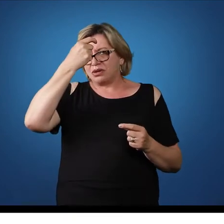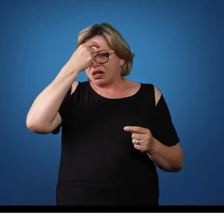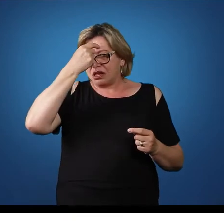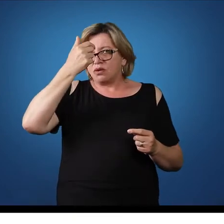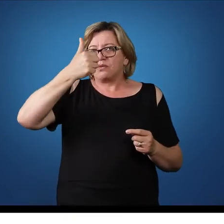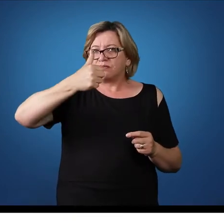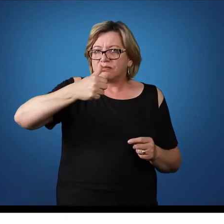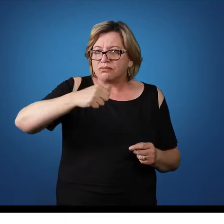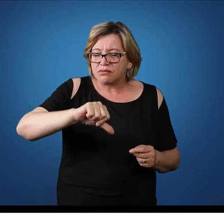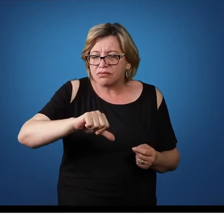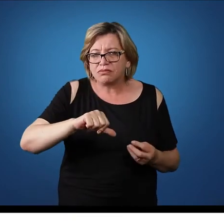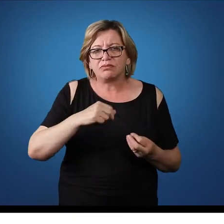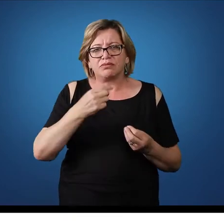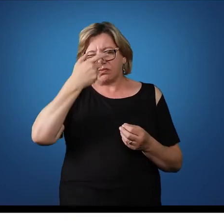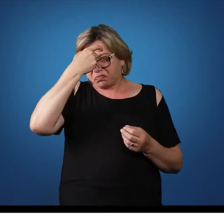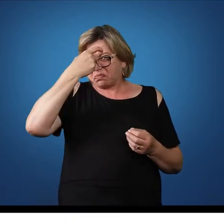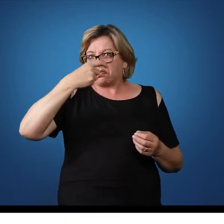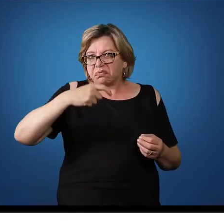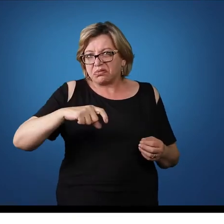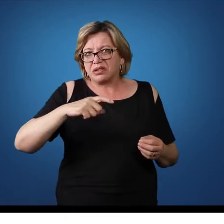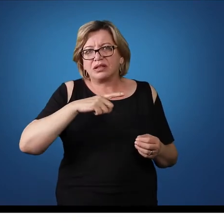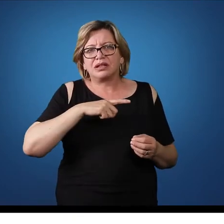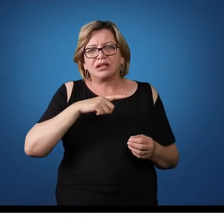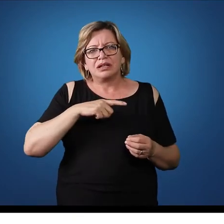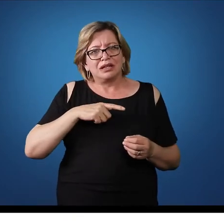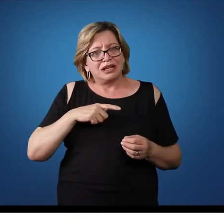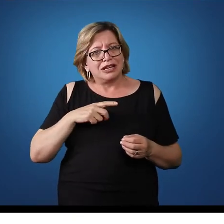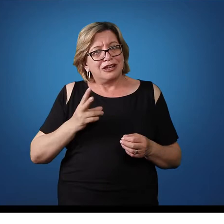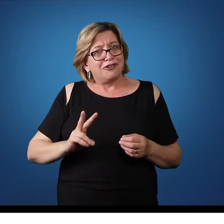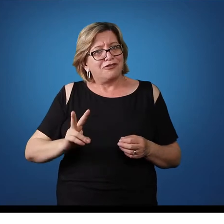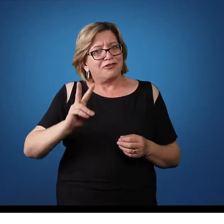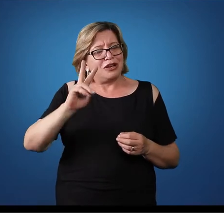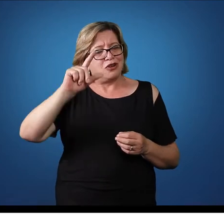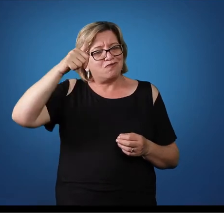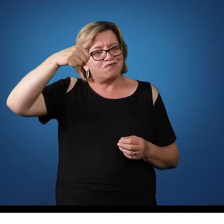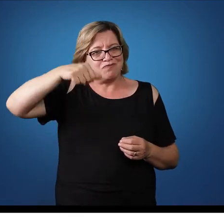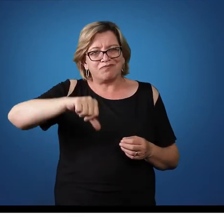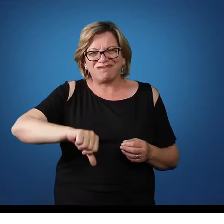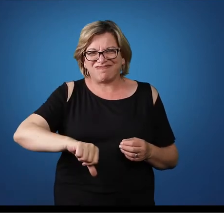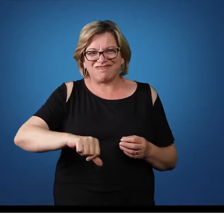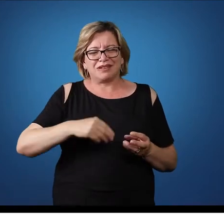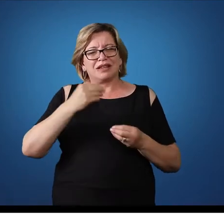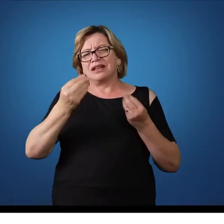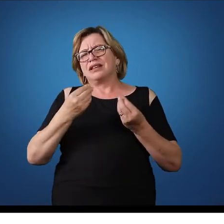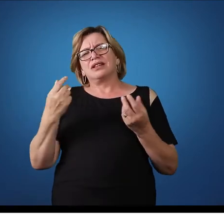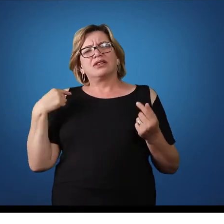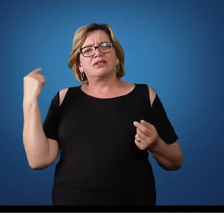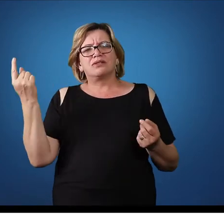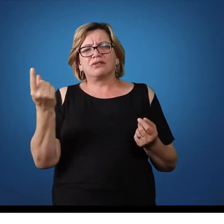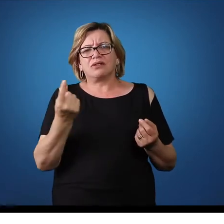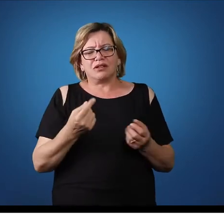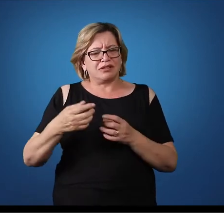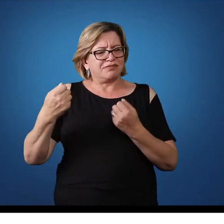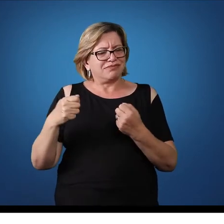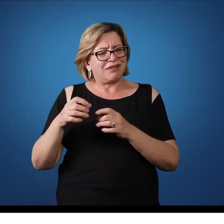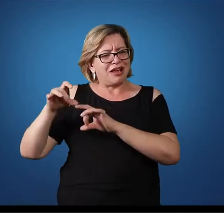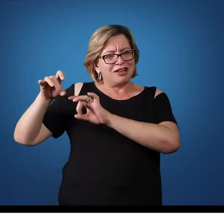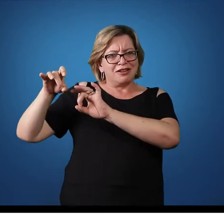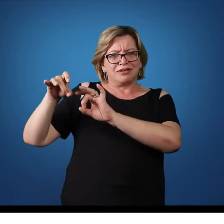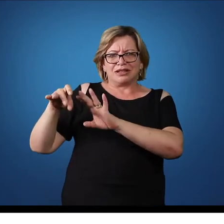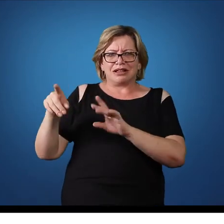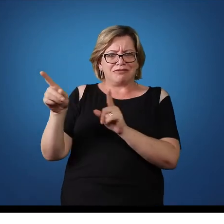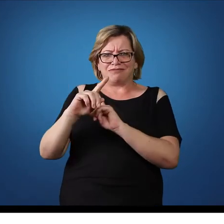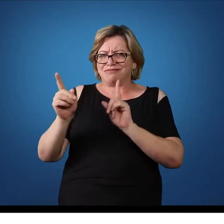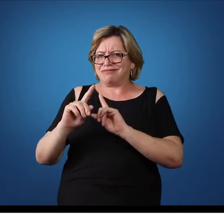ou inadequada, ela tem, por isso, o seu valor artístico diminuído, né? E nós deveríamos, então, rejeitar e